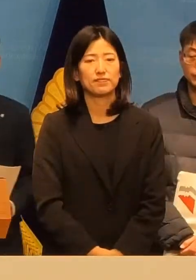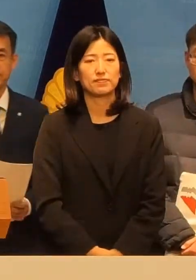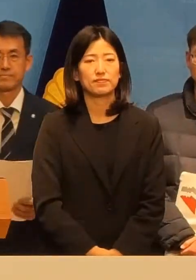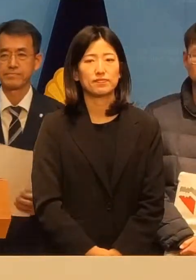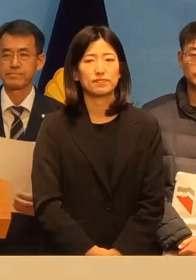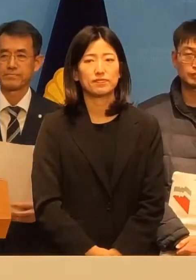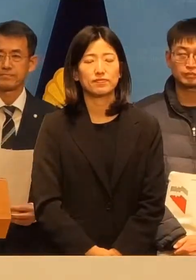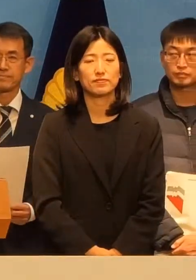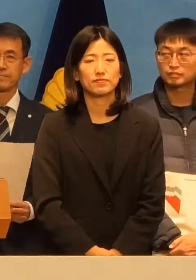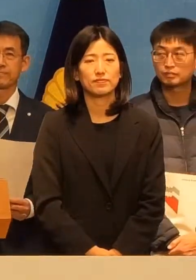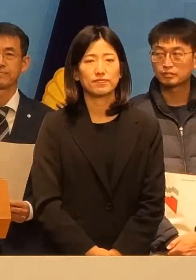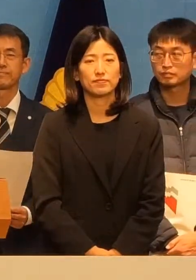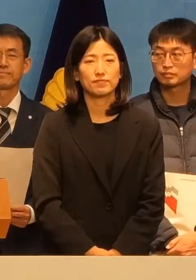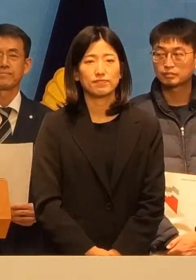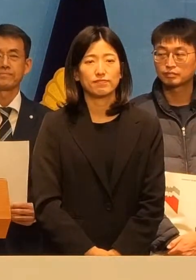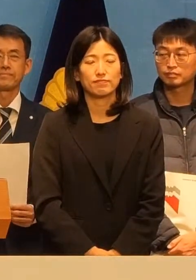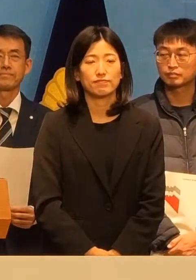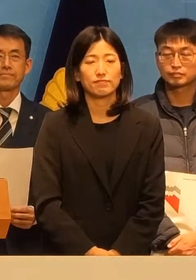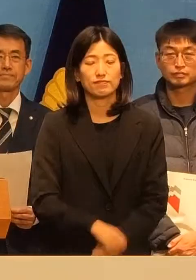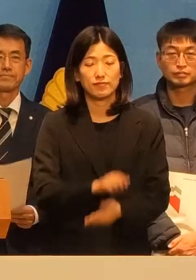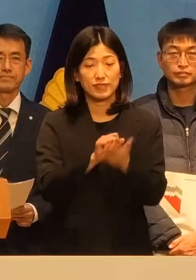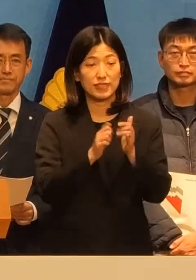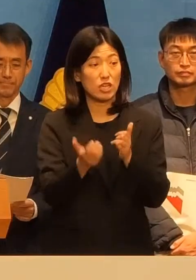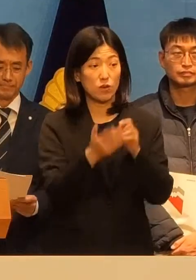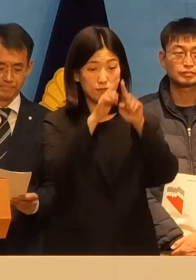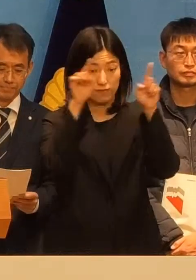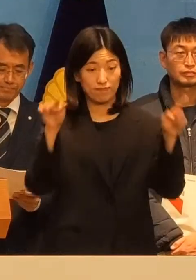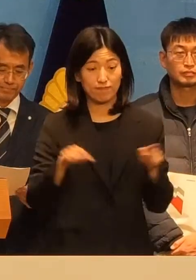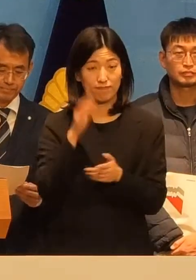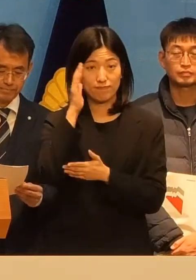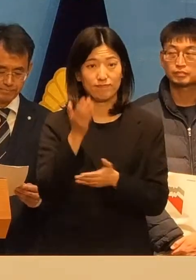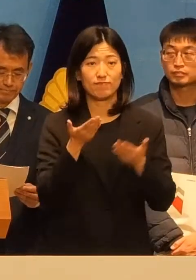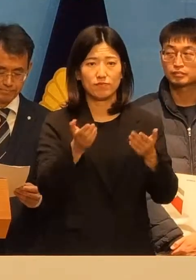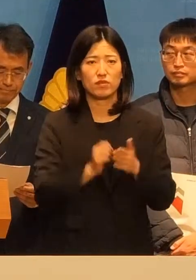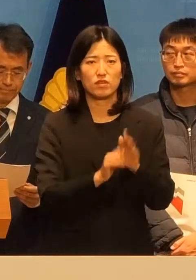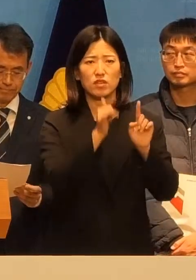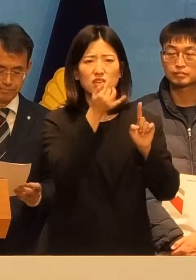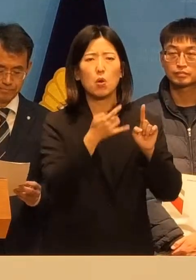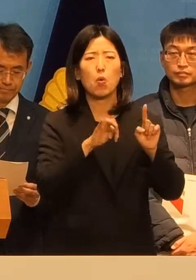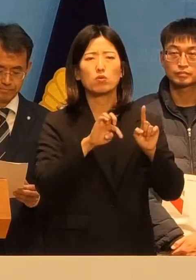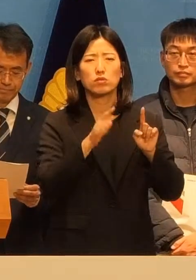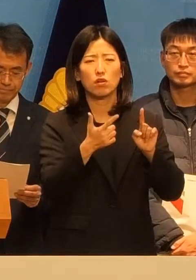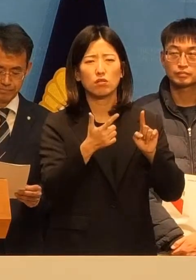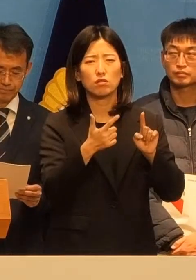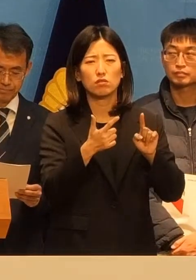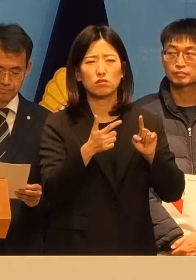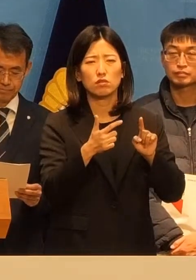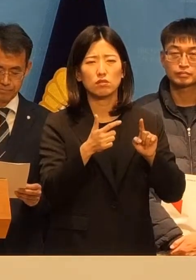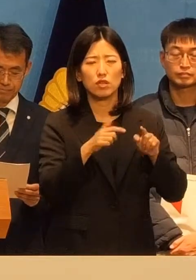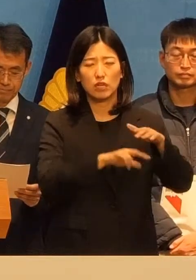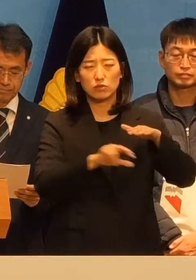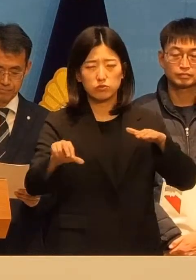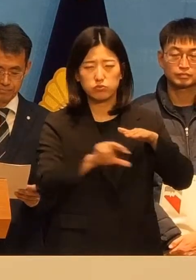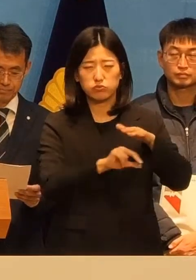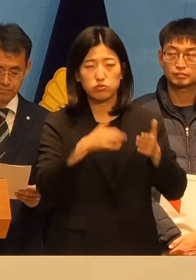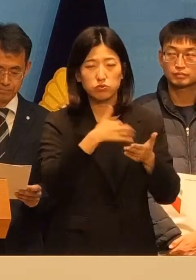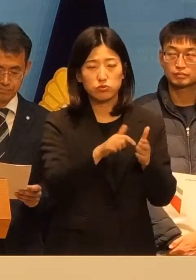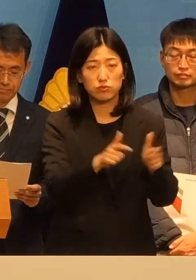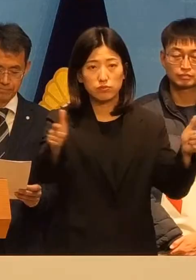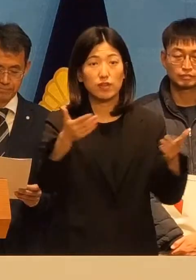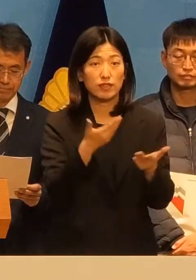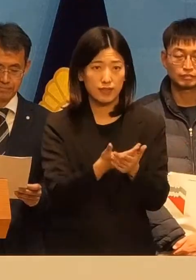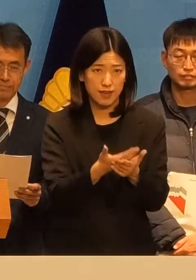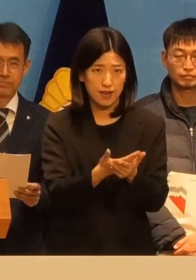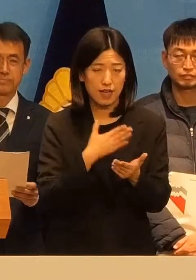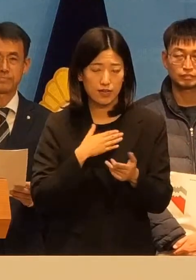네, 그러면 오늘 기자회견문을 낭독하겠습니다. 저는 1호선 증차 양주 동천 연천